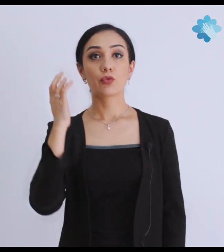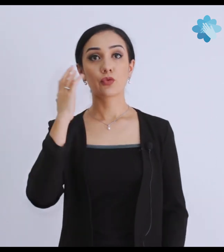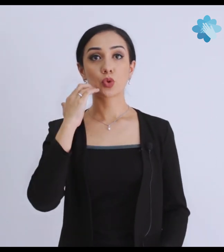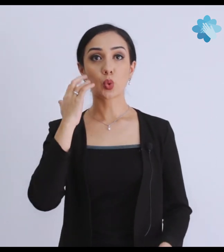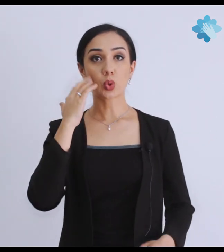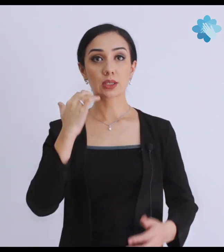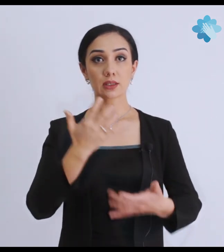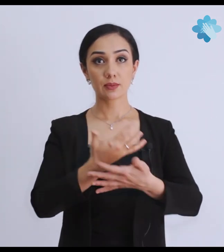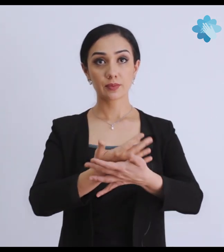фрукты